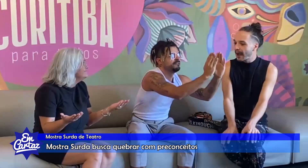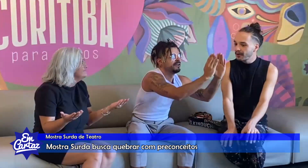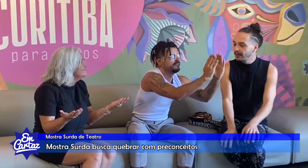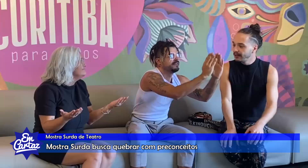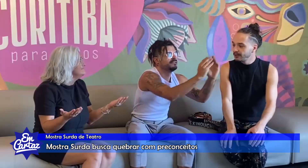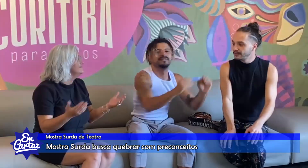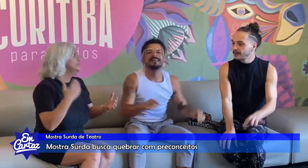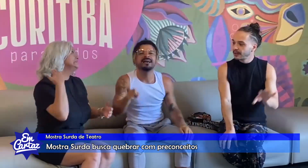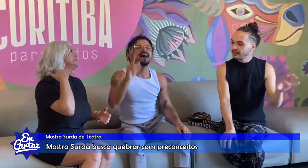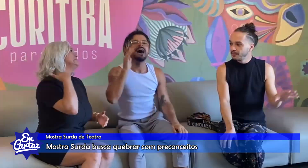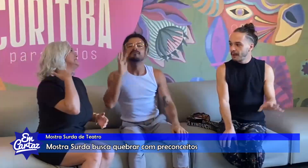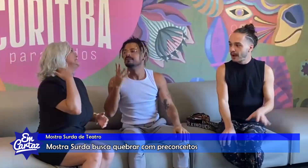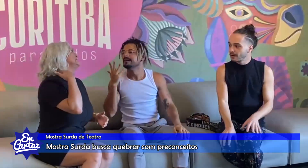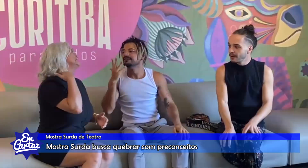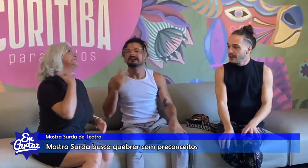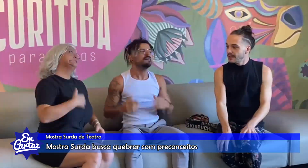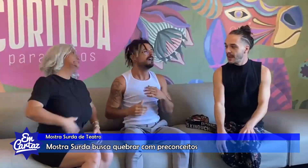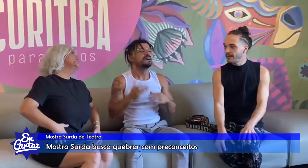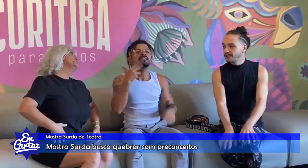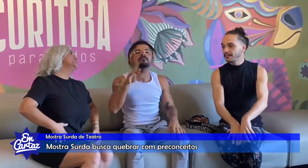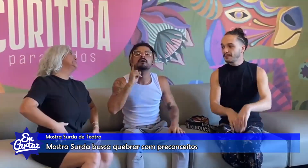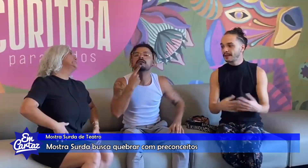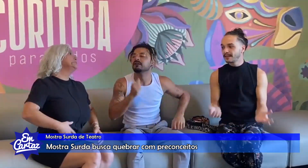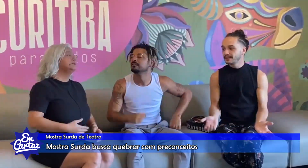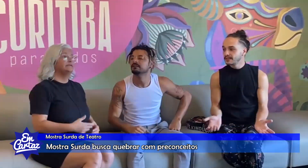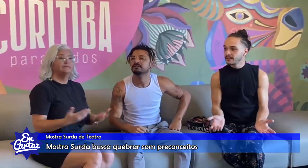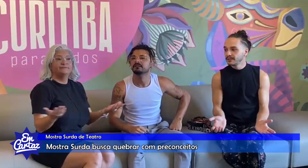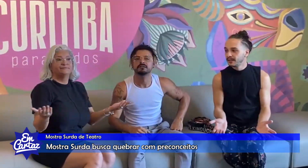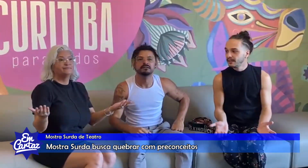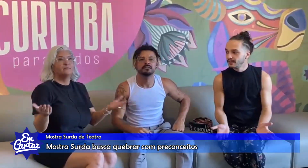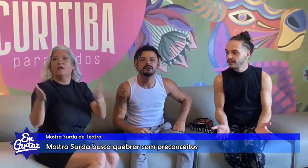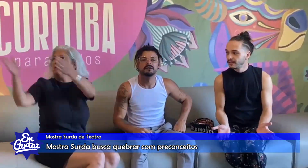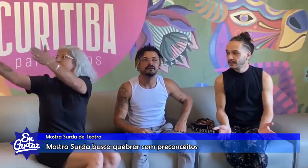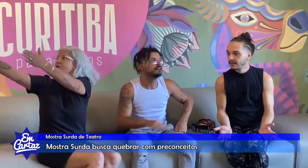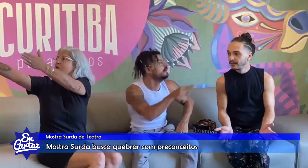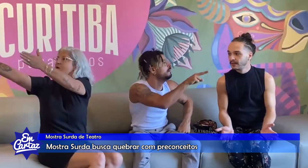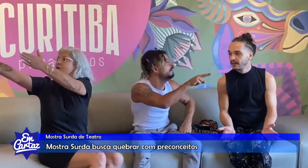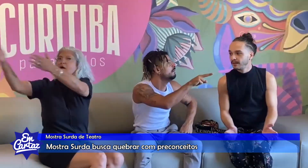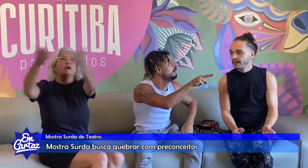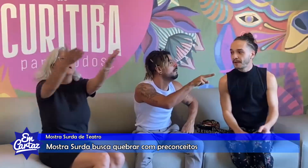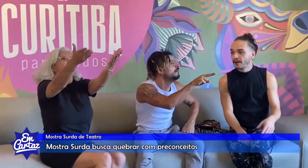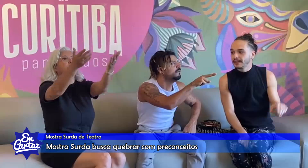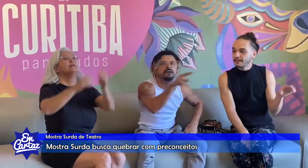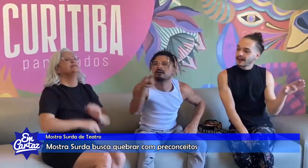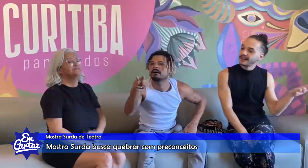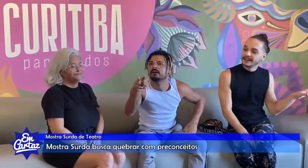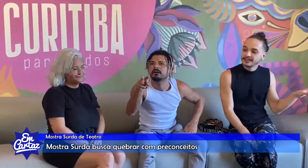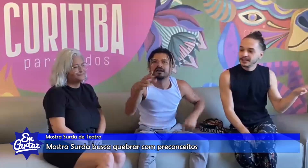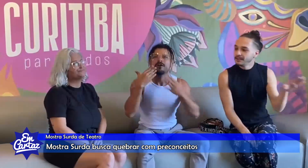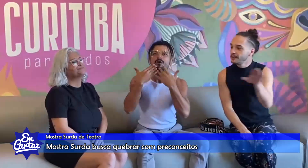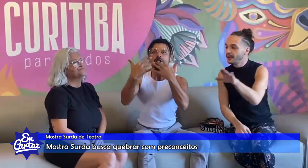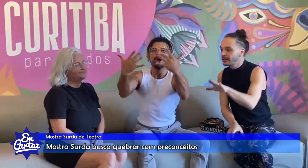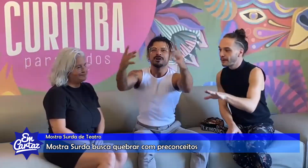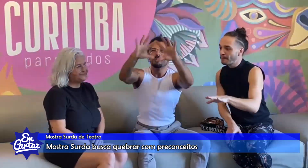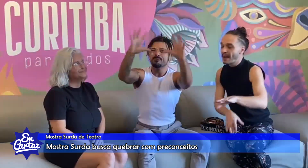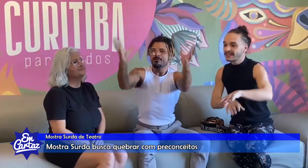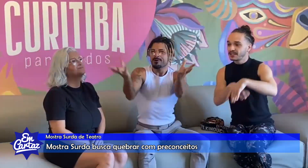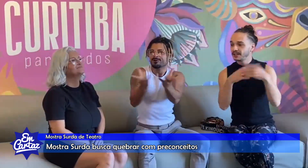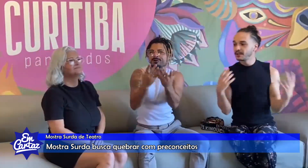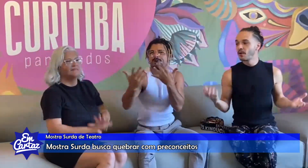ali no canto do palco. E aí imagina para uma criança surda. Vai ficar olhando para aquele cantinho e olhando para a peça cheia de